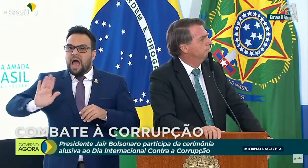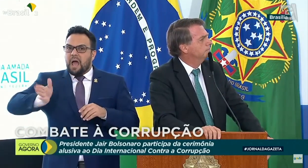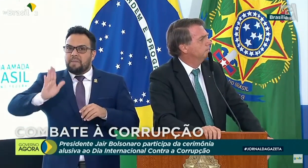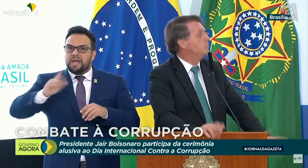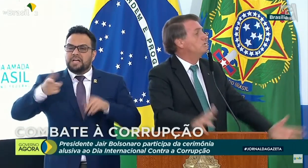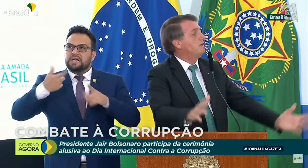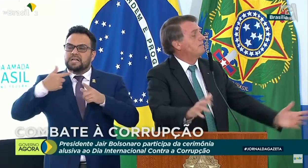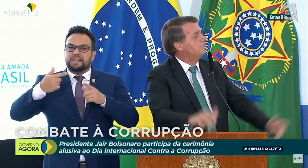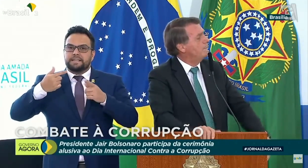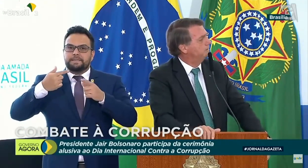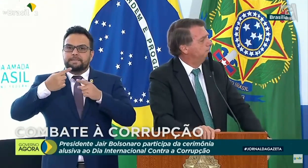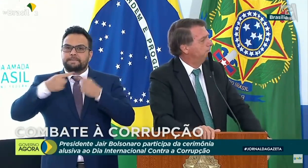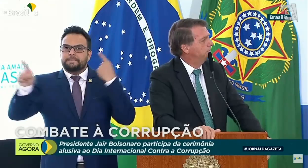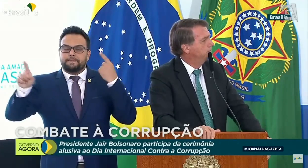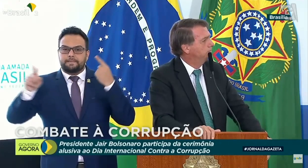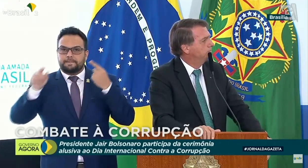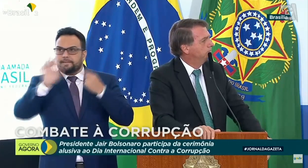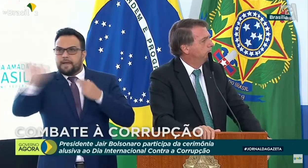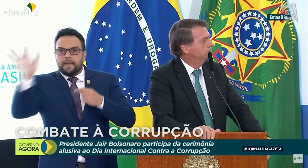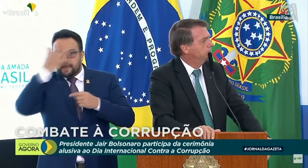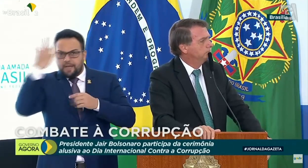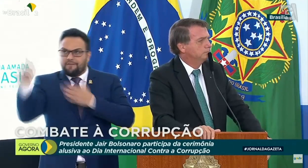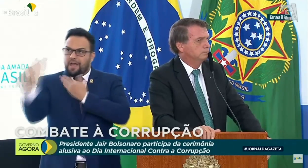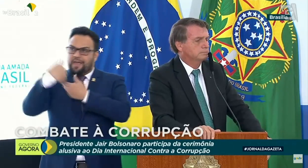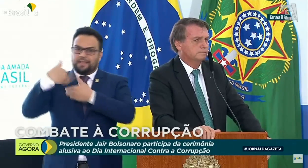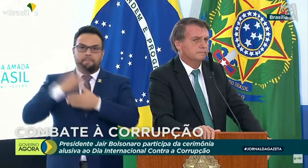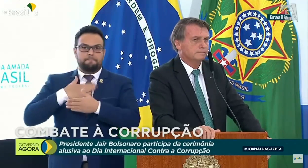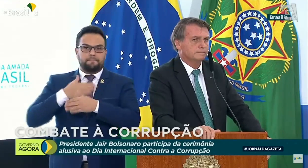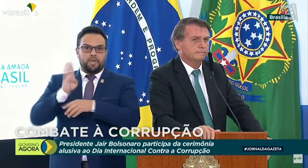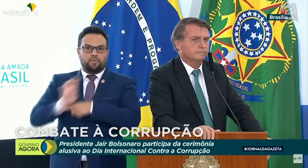o tipo tiver vacinado